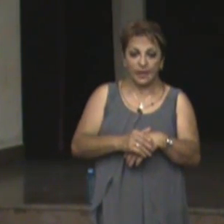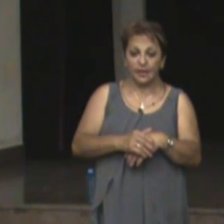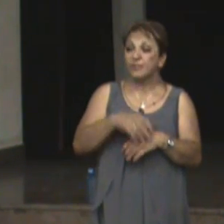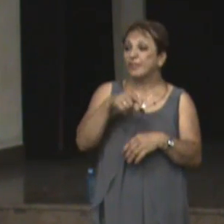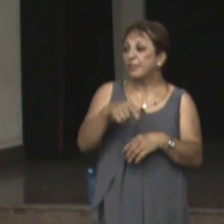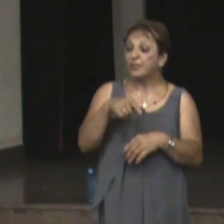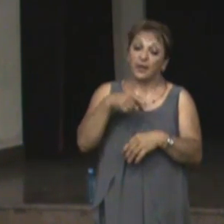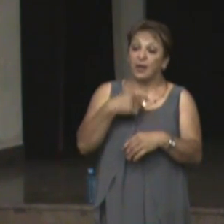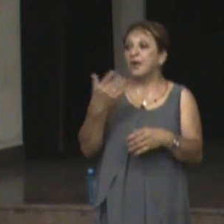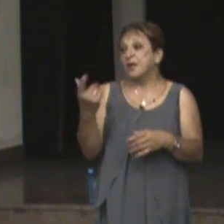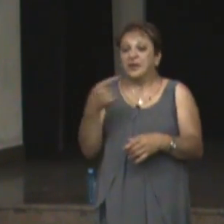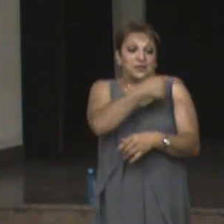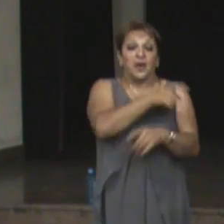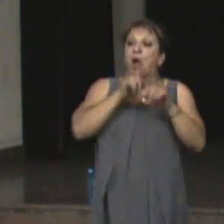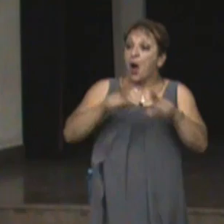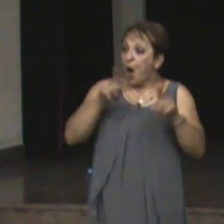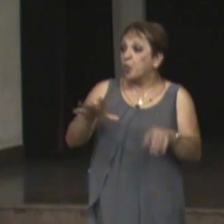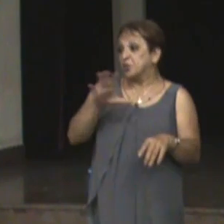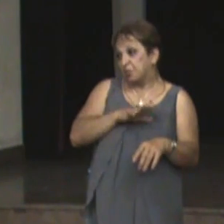այս անգամ ոչ թե ձեր քարոզը